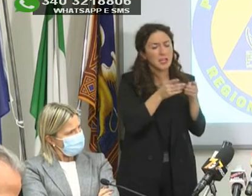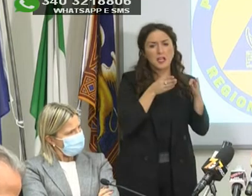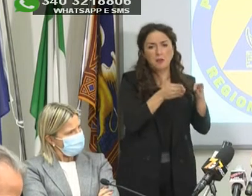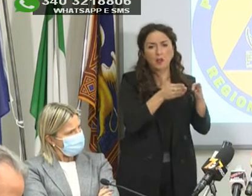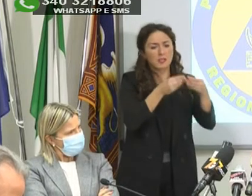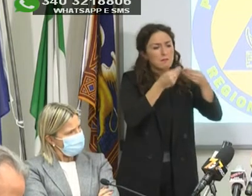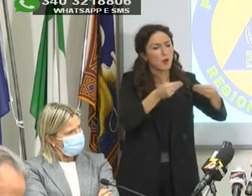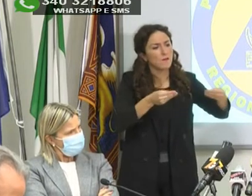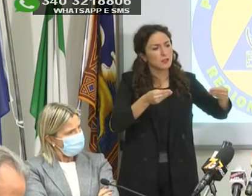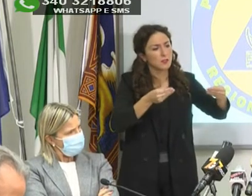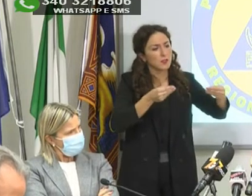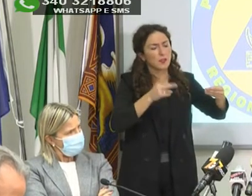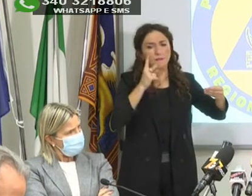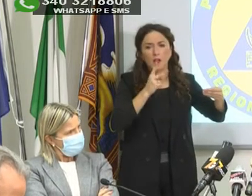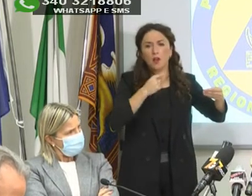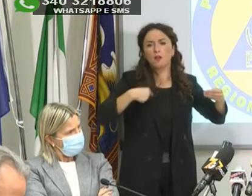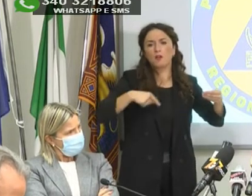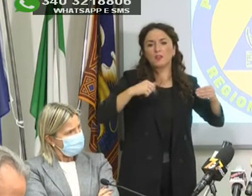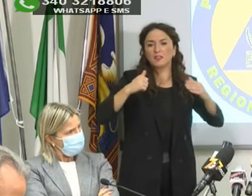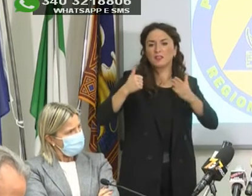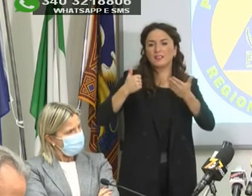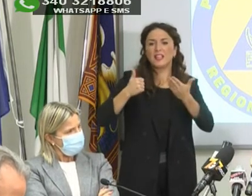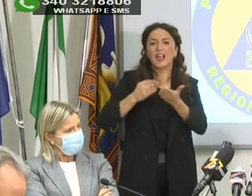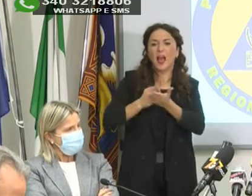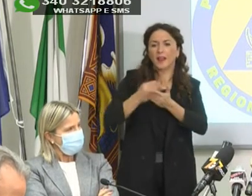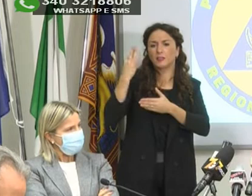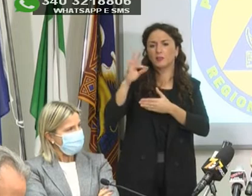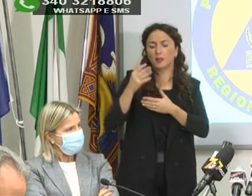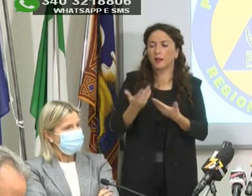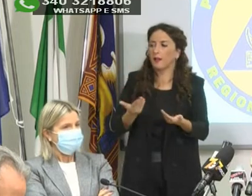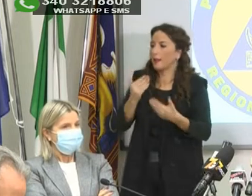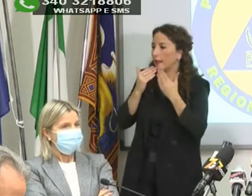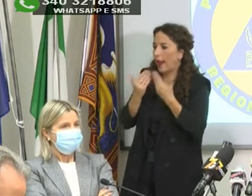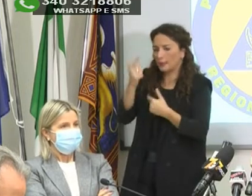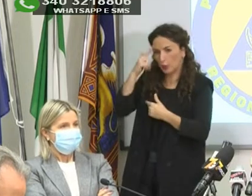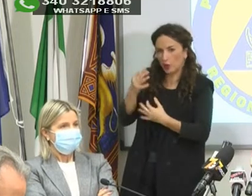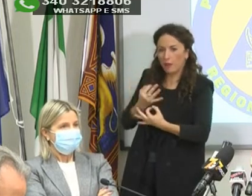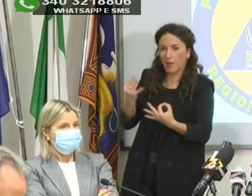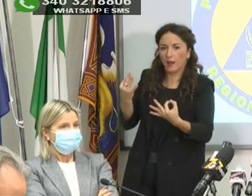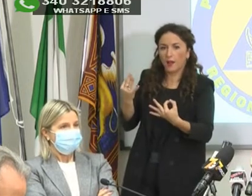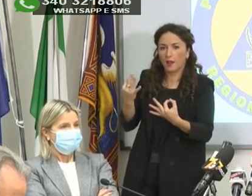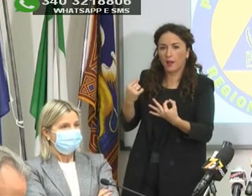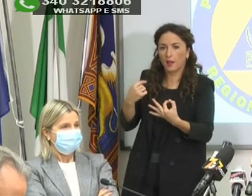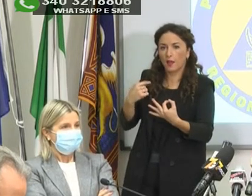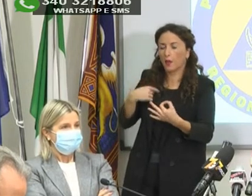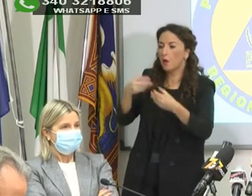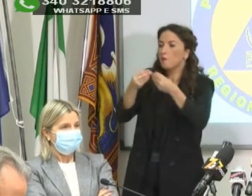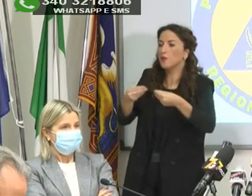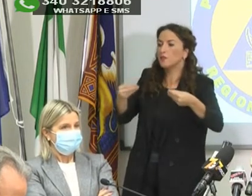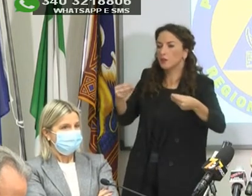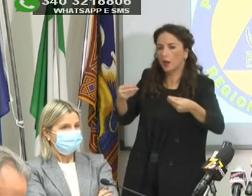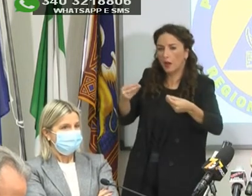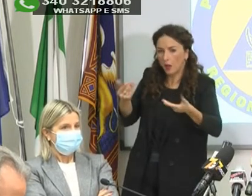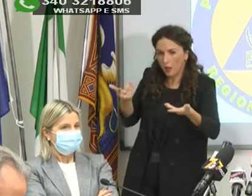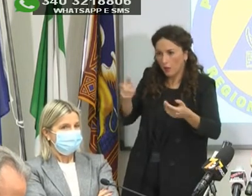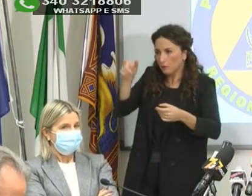ai professionisti quando noi abbiamo 6 anni di specialità. E vabbè, grazie, lo so anch'io. Nessuno toglie la professionalità